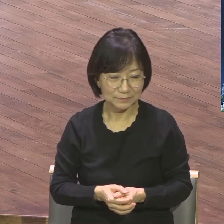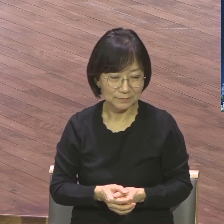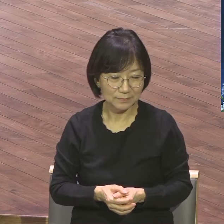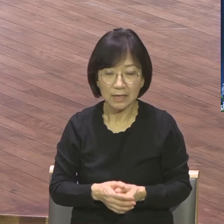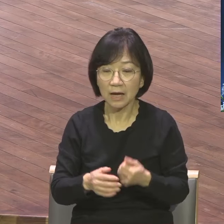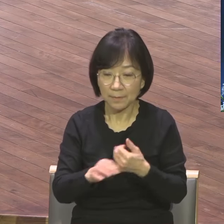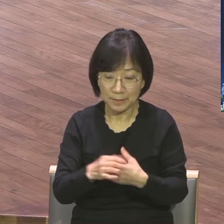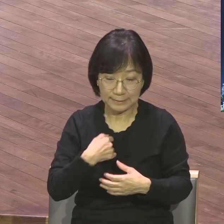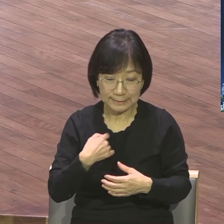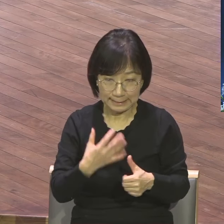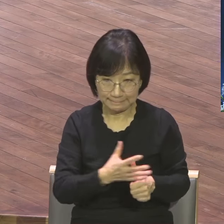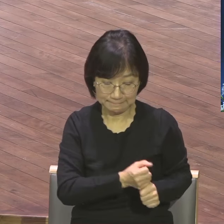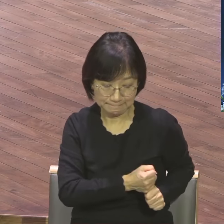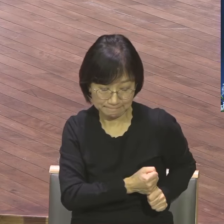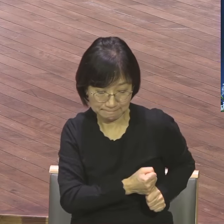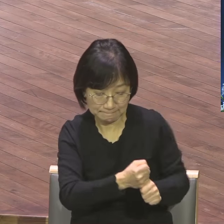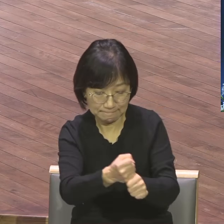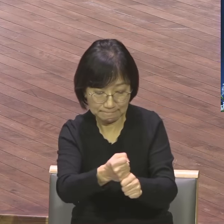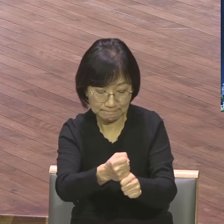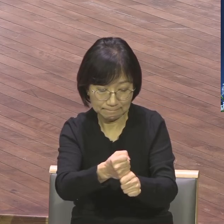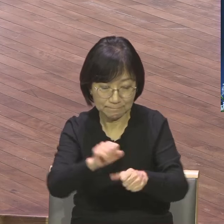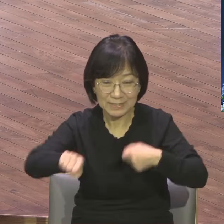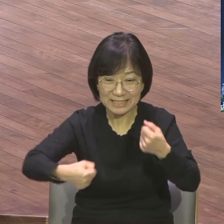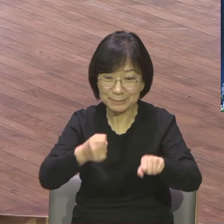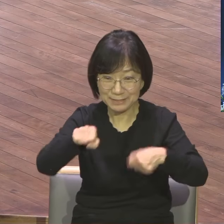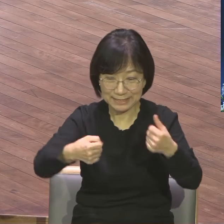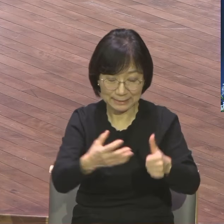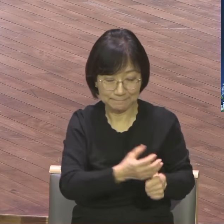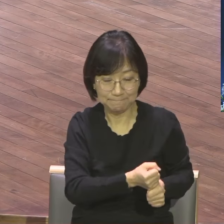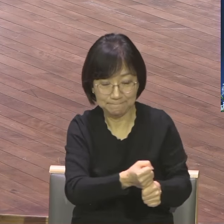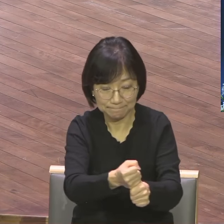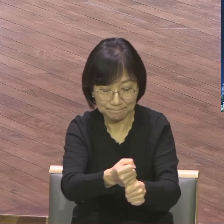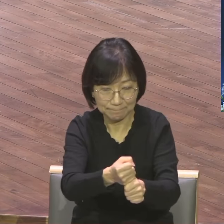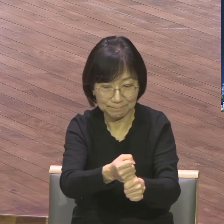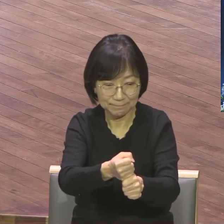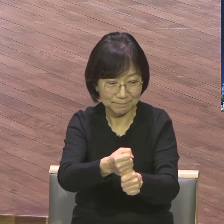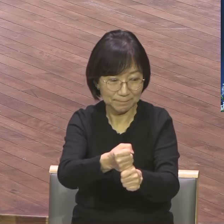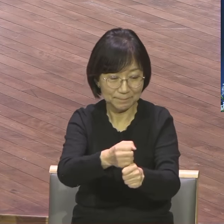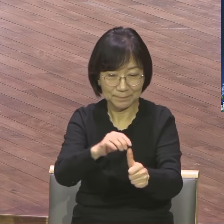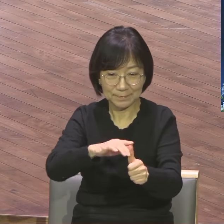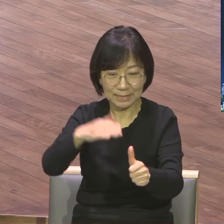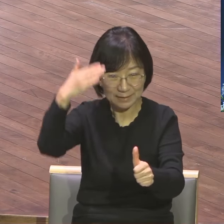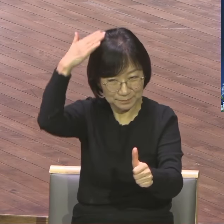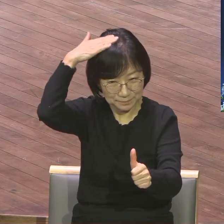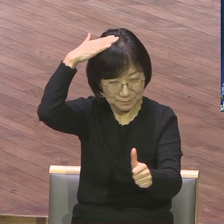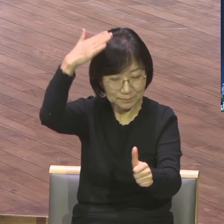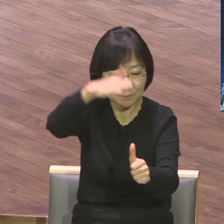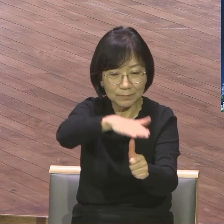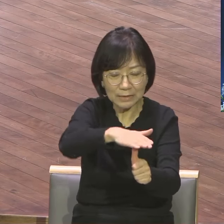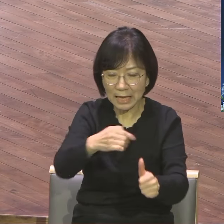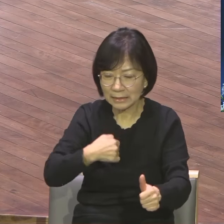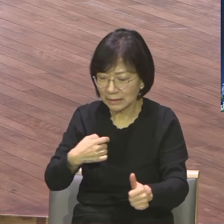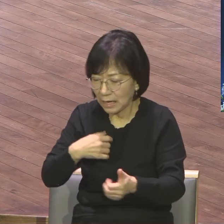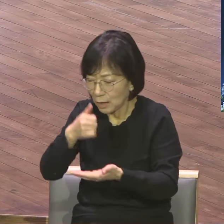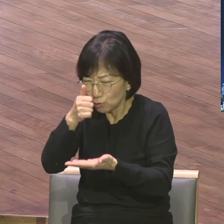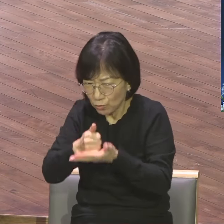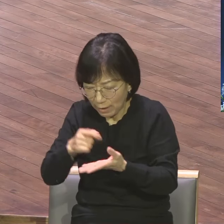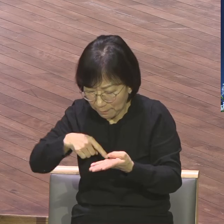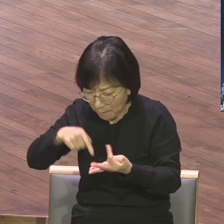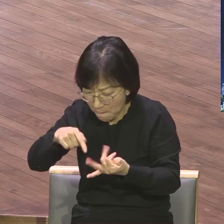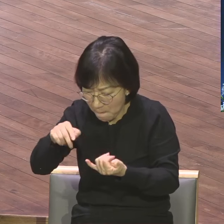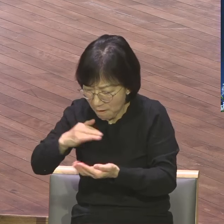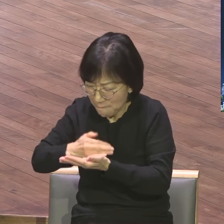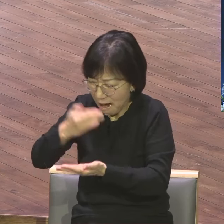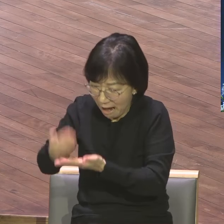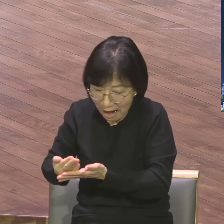가져온 제물 그 머리에 안수합니다. 안수란 말이 전가다, 넘어가다. 내 죄가